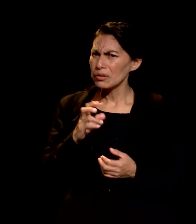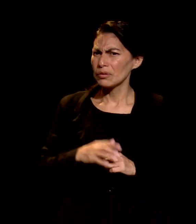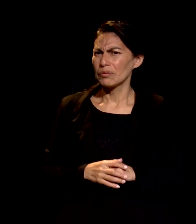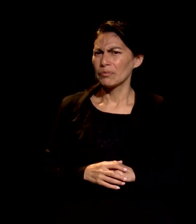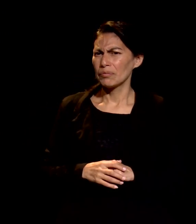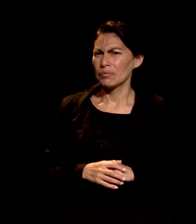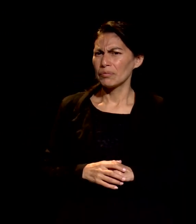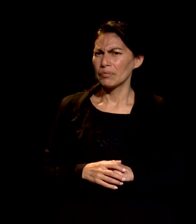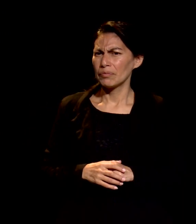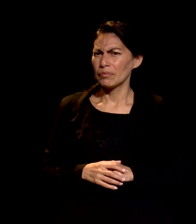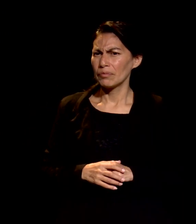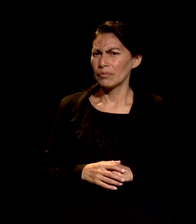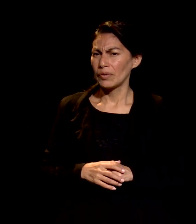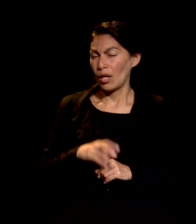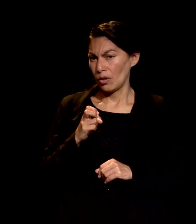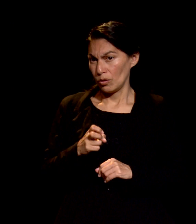quería.